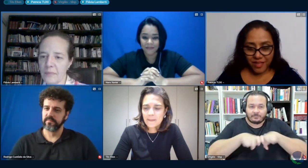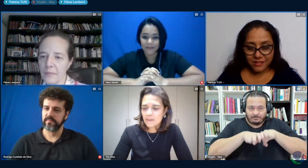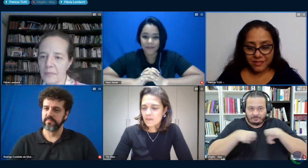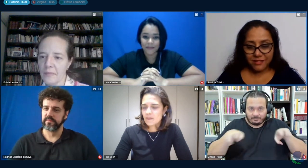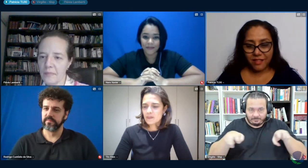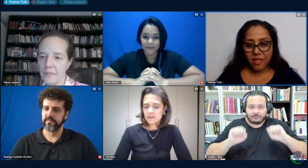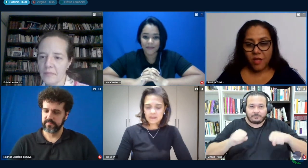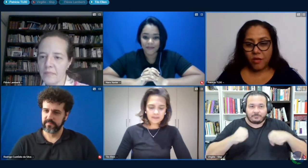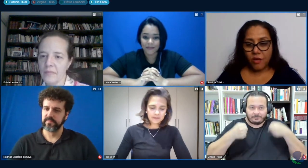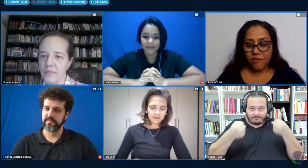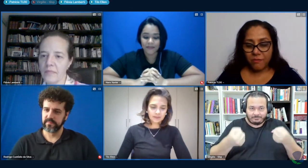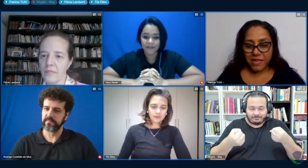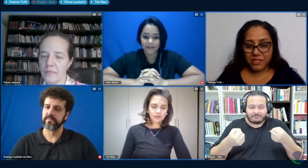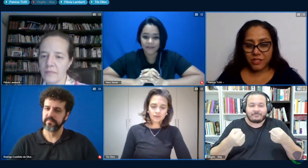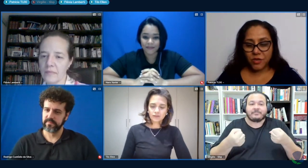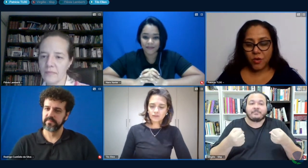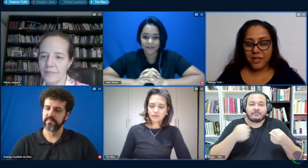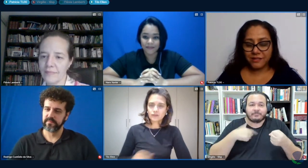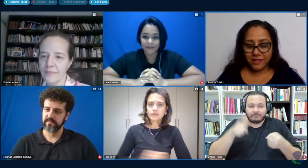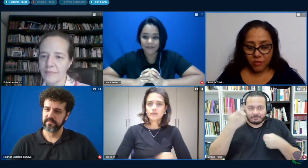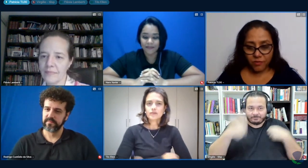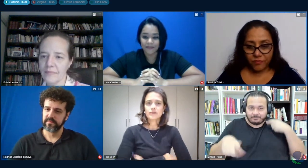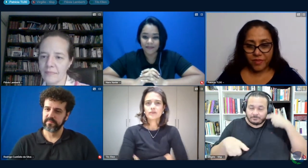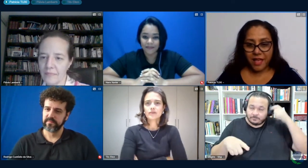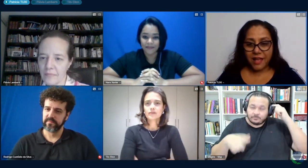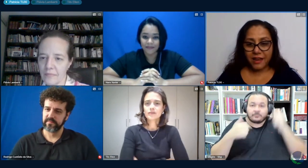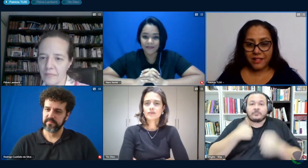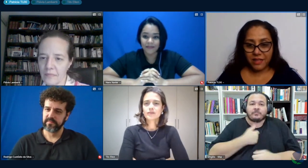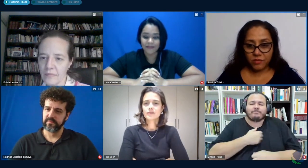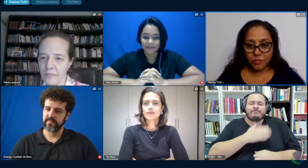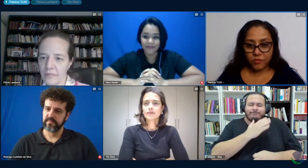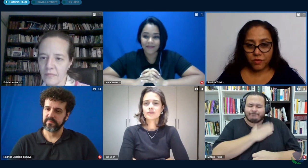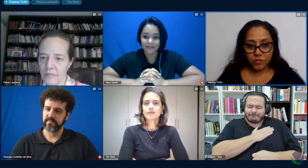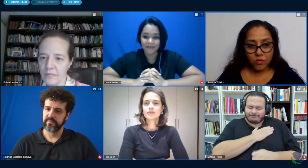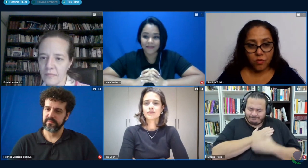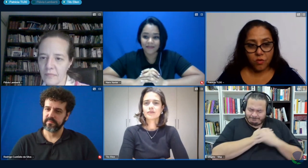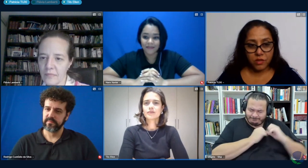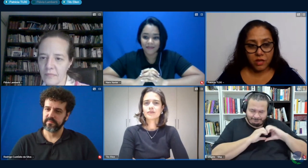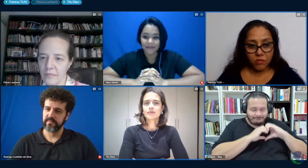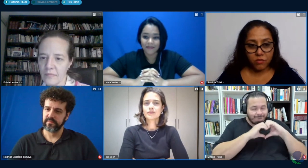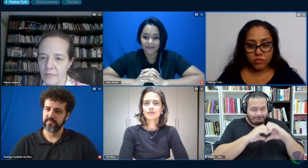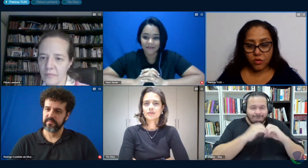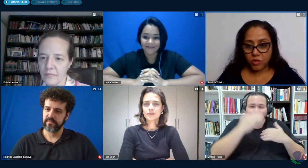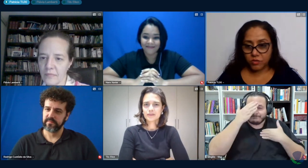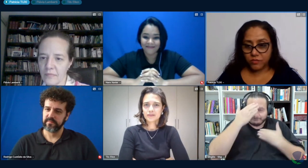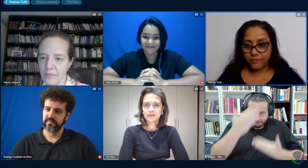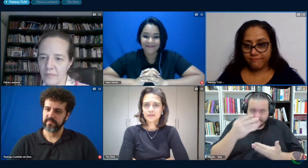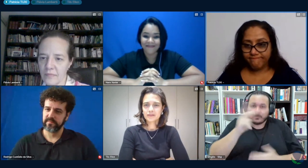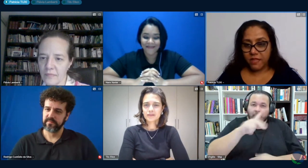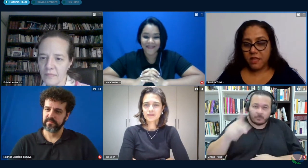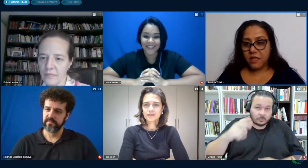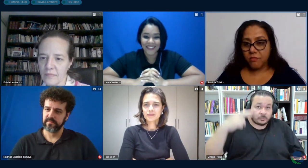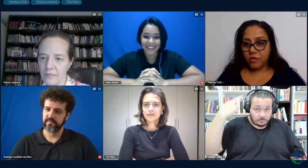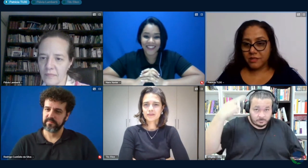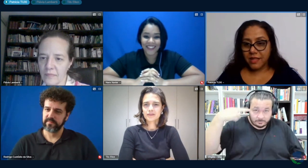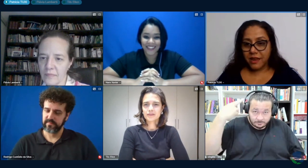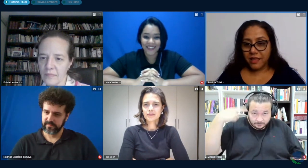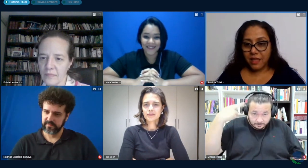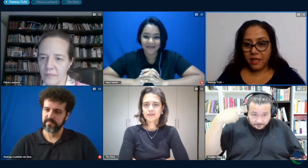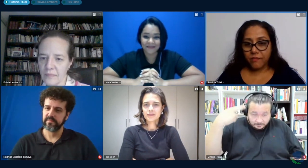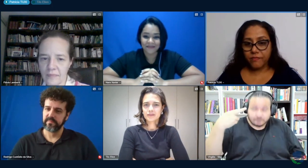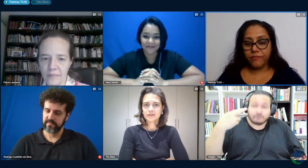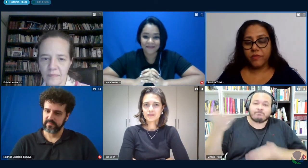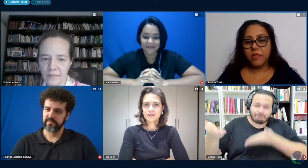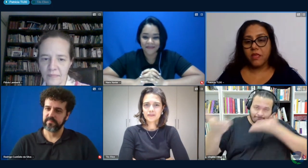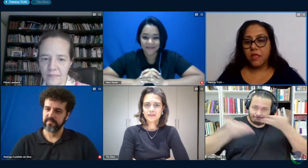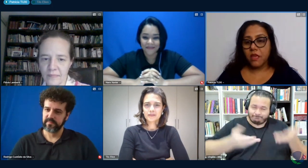essa defesa. Novamente, de coração, agradeço o professor Rodrigo Custódio por estar